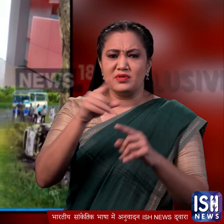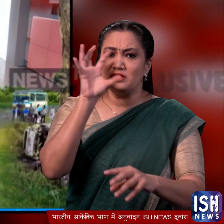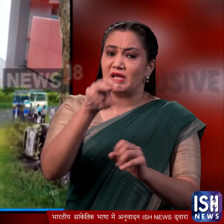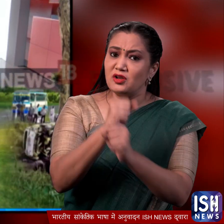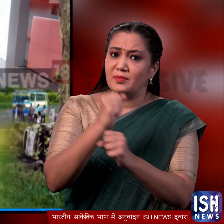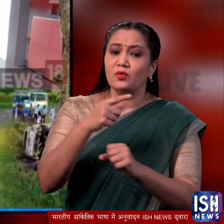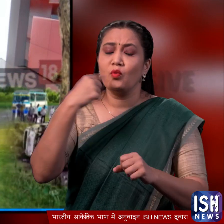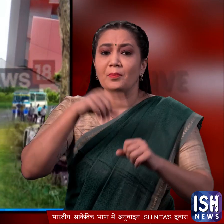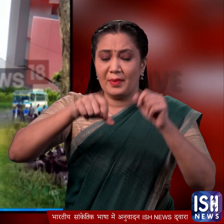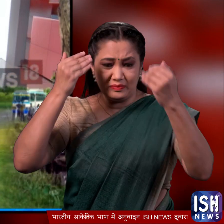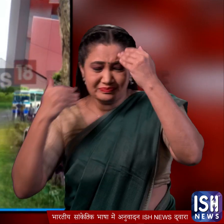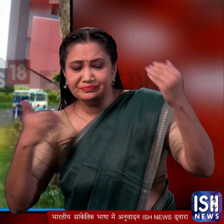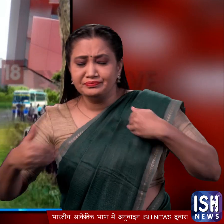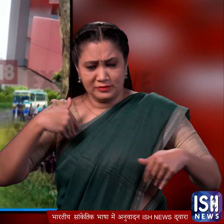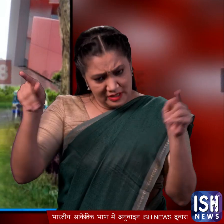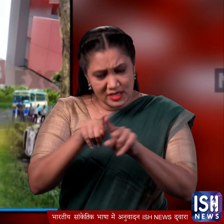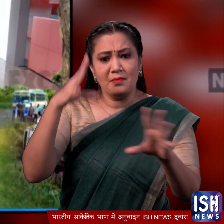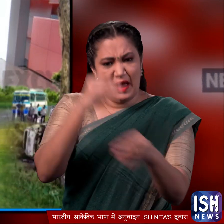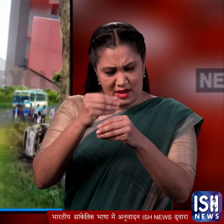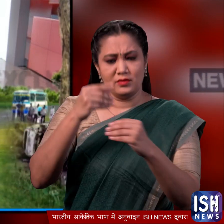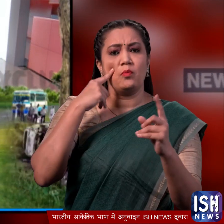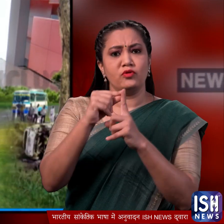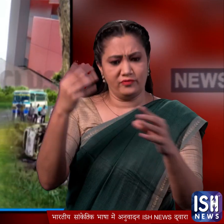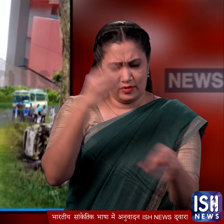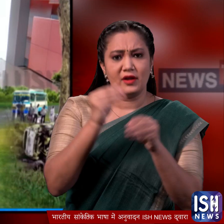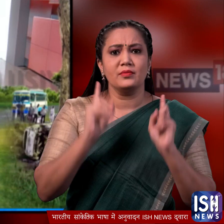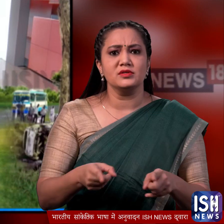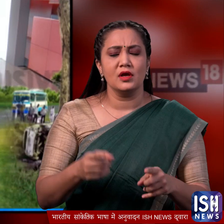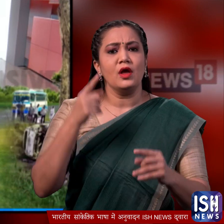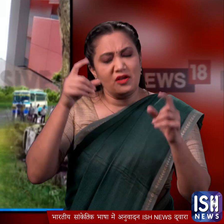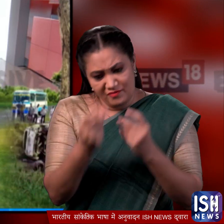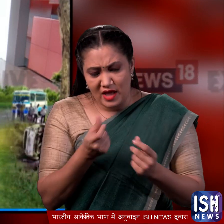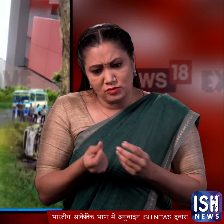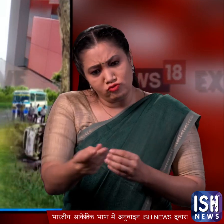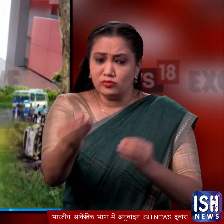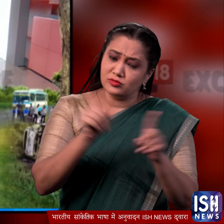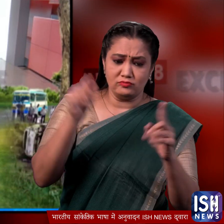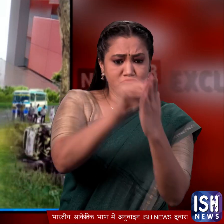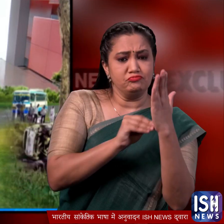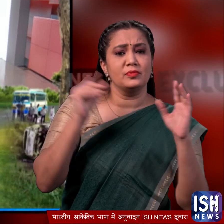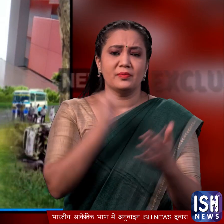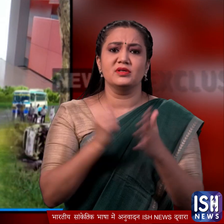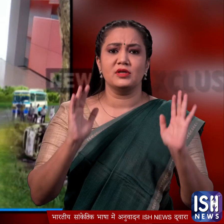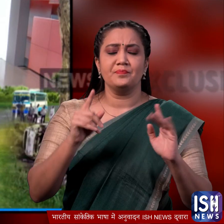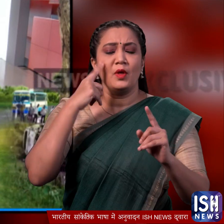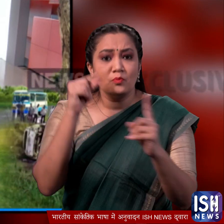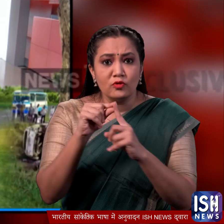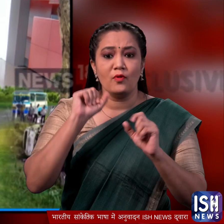को निर्देश दिया कि जो लोग घायल हुए हैं उनको भी इस मामले में गवाह बनाया जाए और जल्द बयान दर्ज किए जाए। साथ ही सारे गवाहों